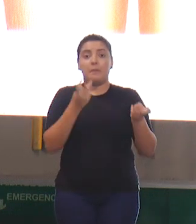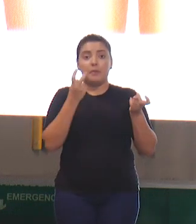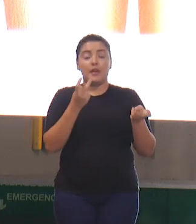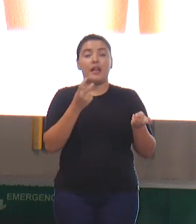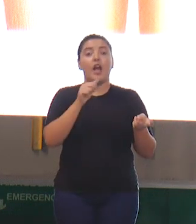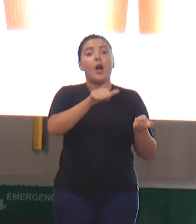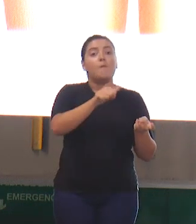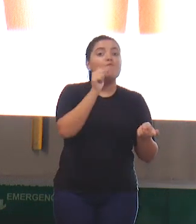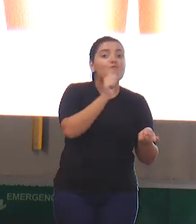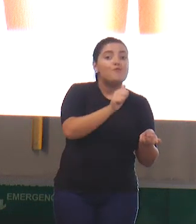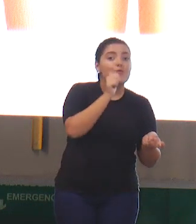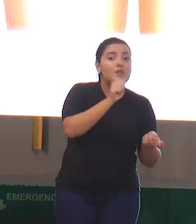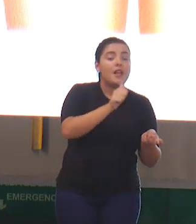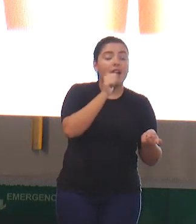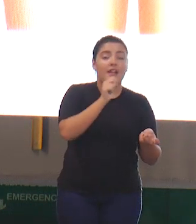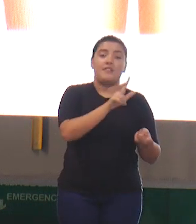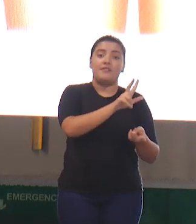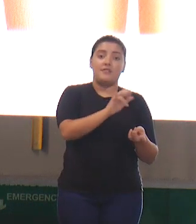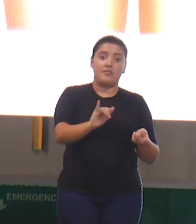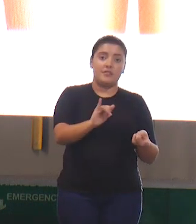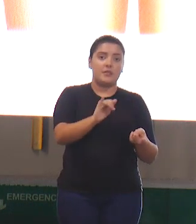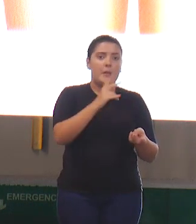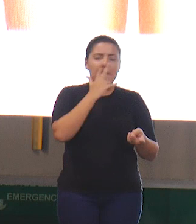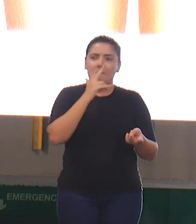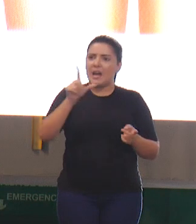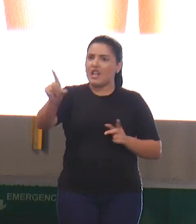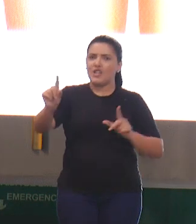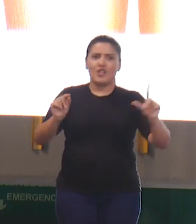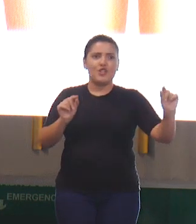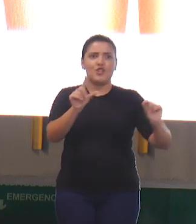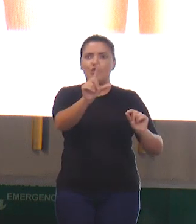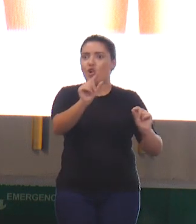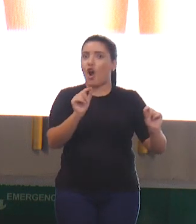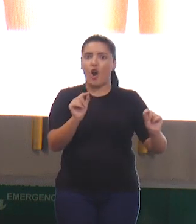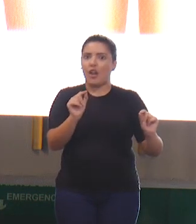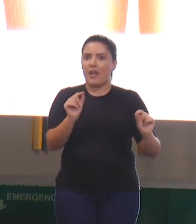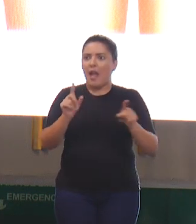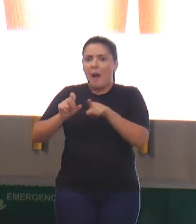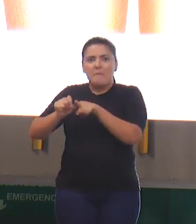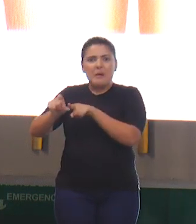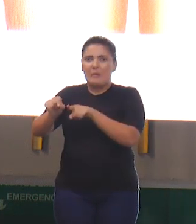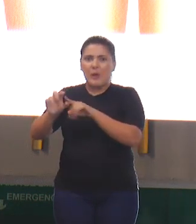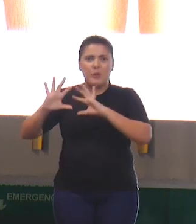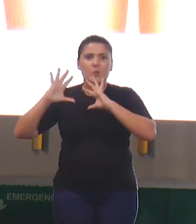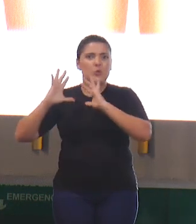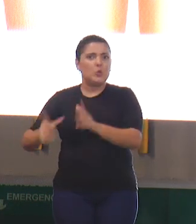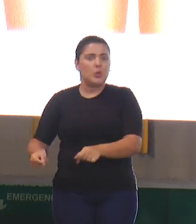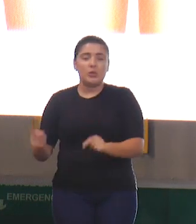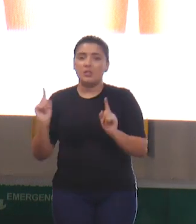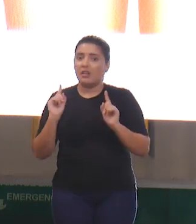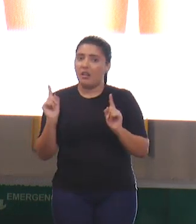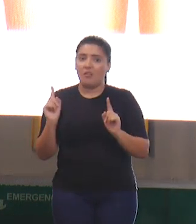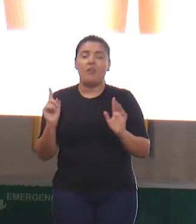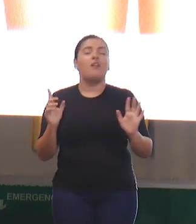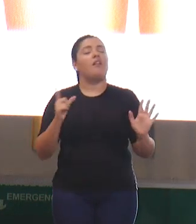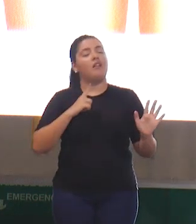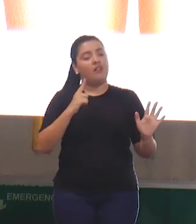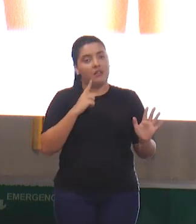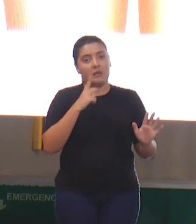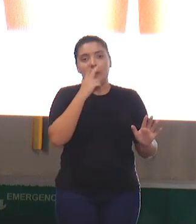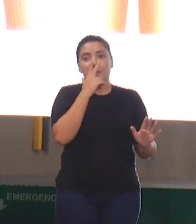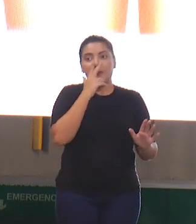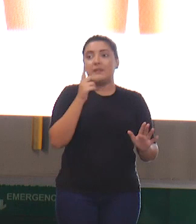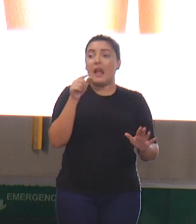gametogênese feminina é extremamente seletiva. Você vê que a liberação de gametas é algo